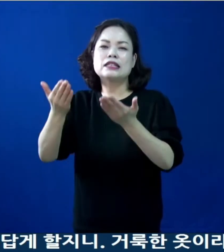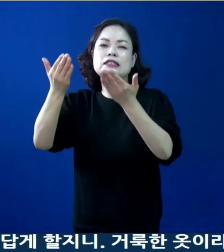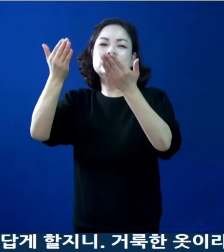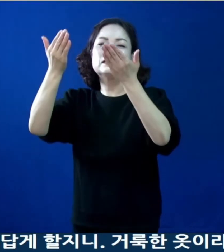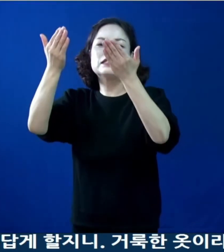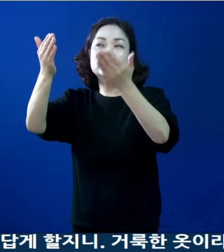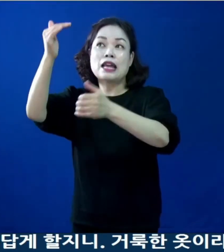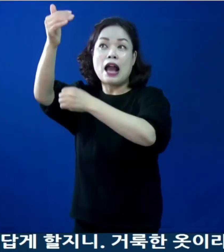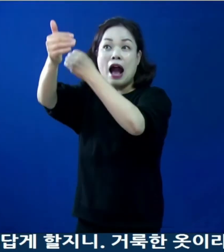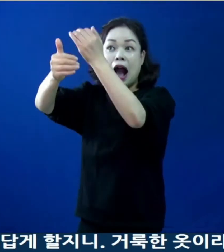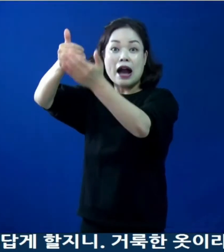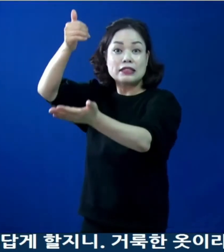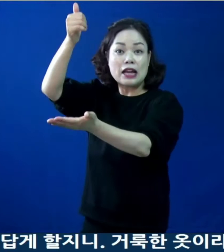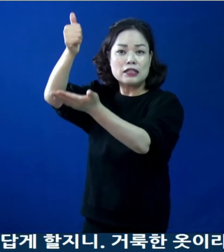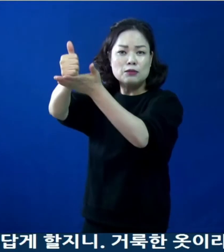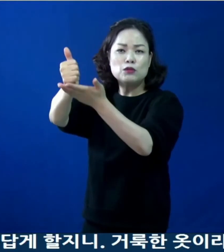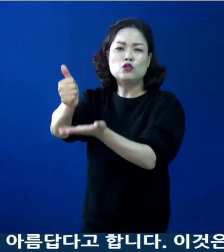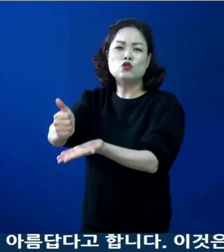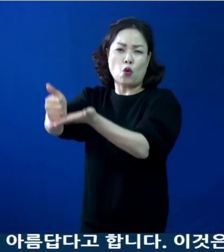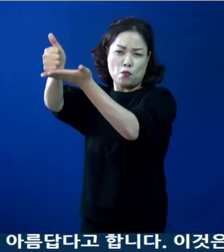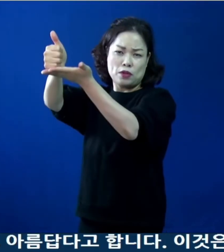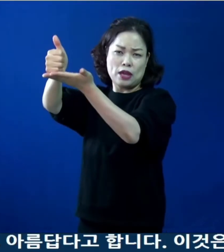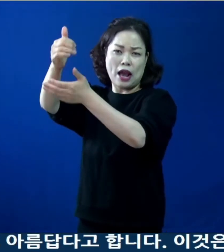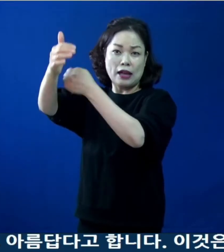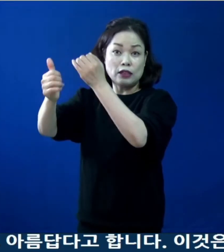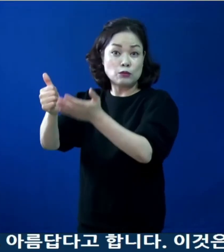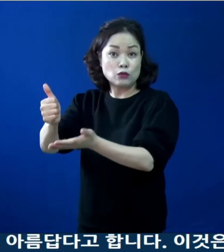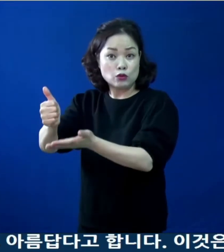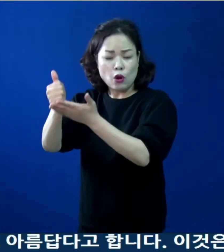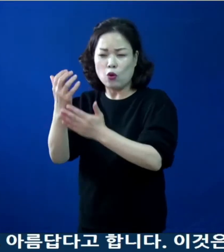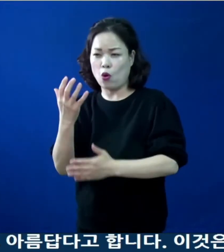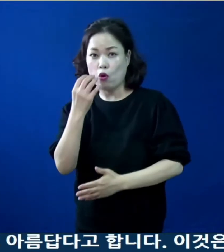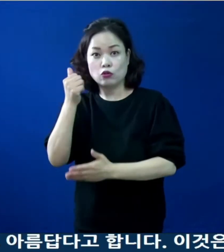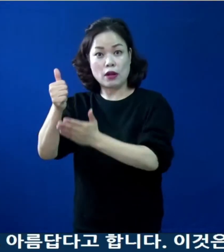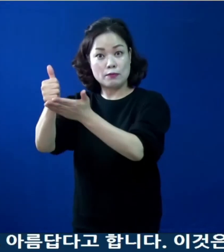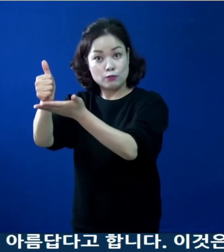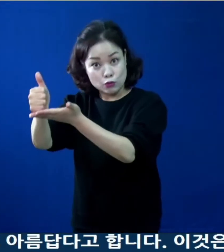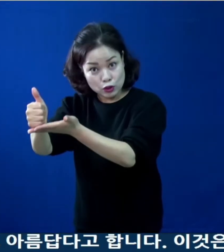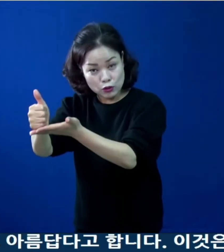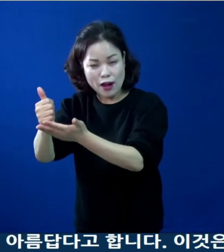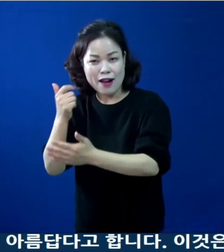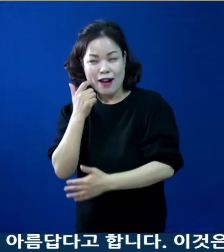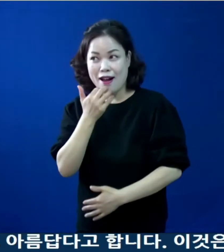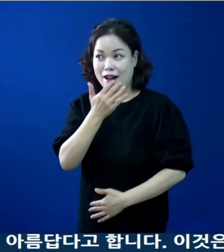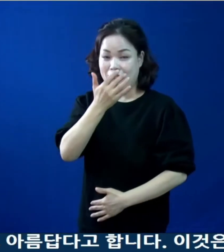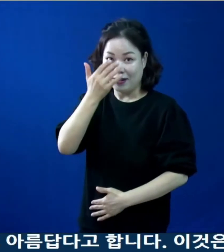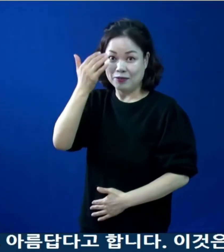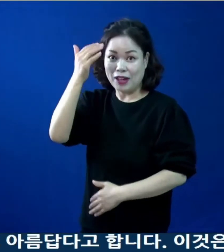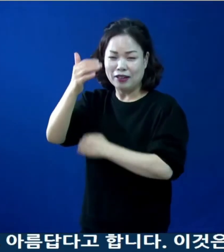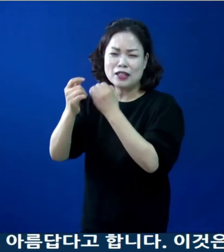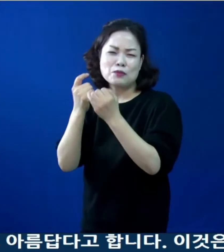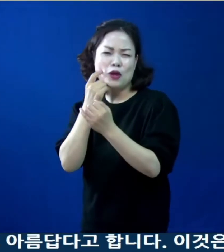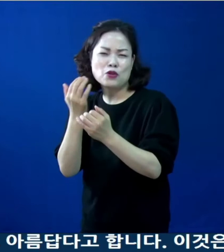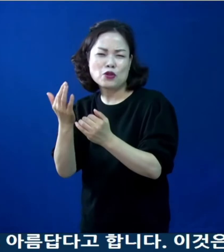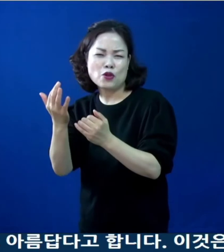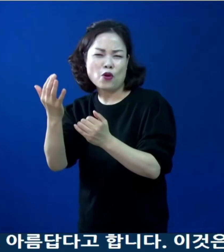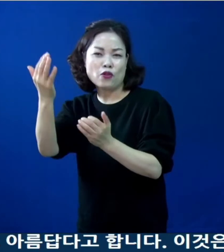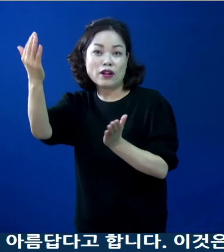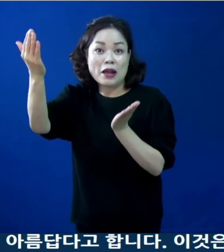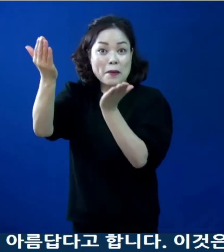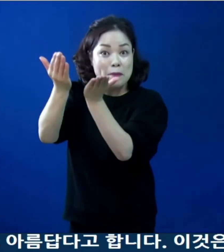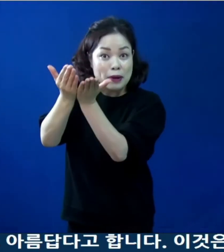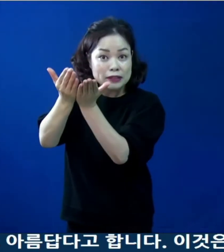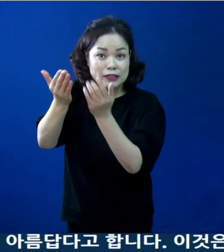되는 하나님을 높이기 위한 거죠. 하나님이 거룩하신 분이고 하나님의 아름다움, 하나님의 영광에